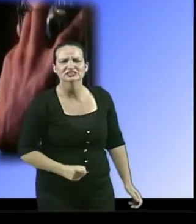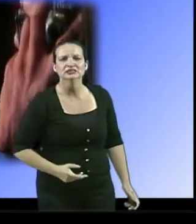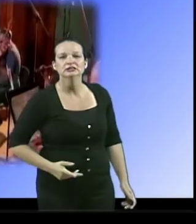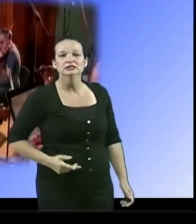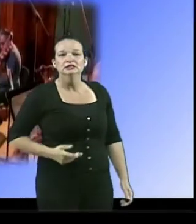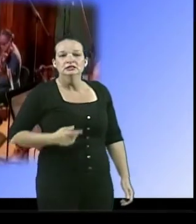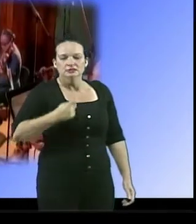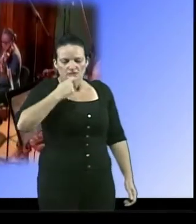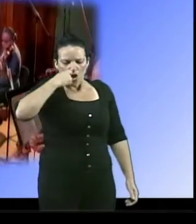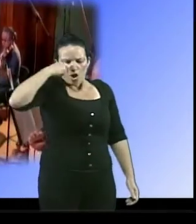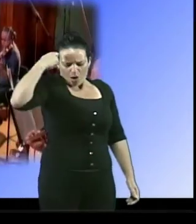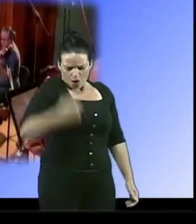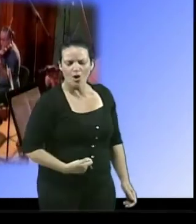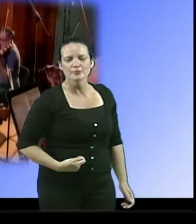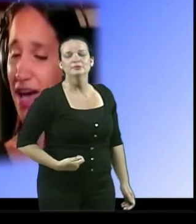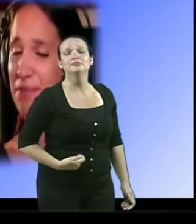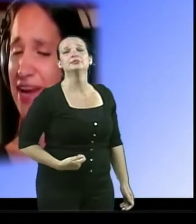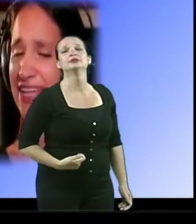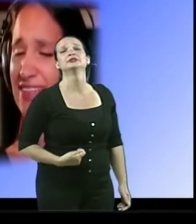Hombre,